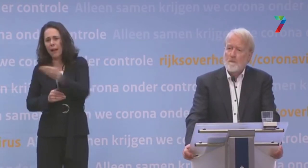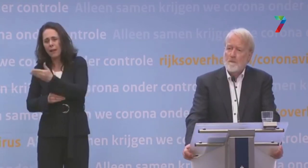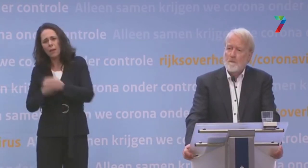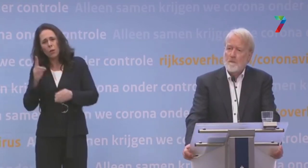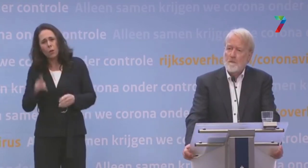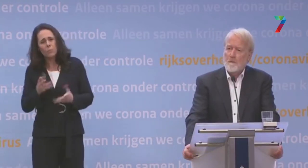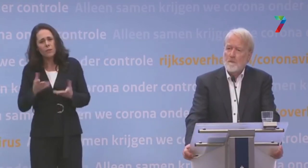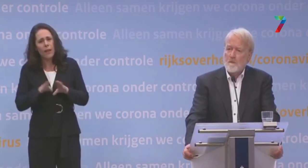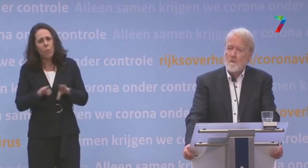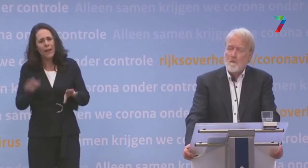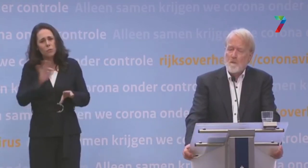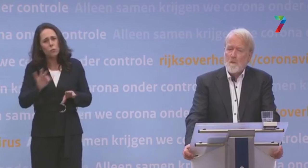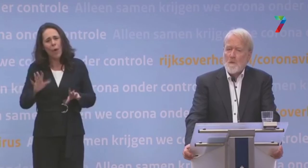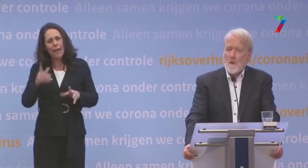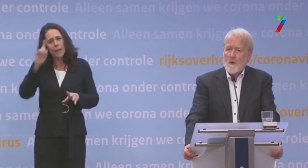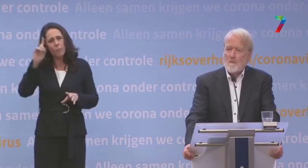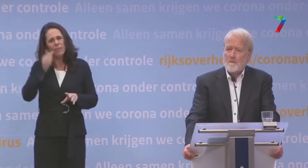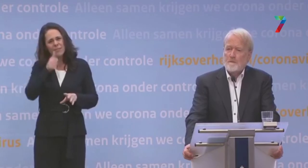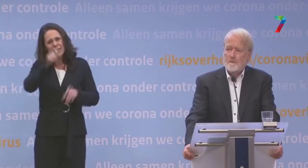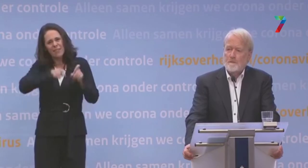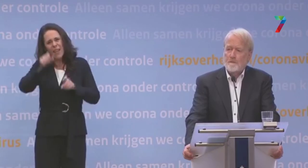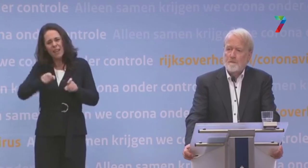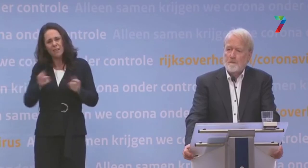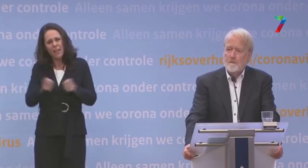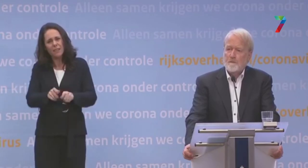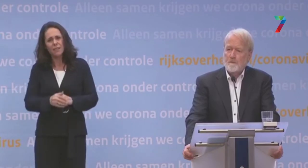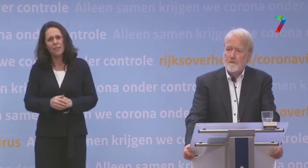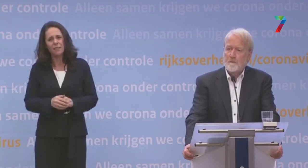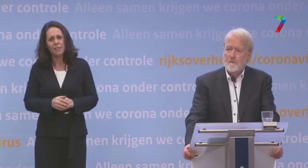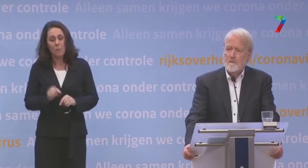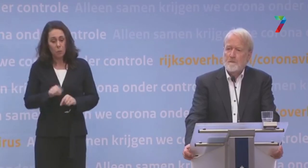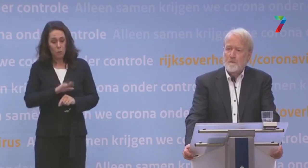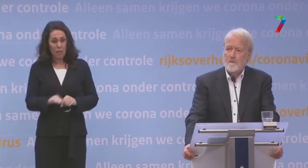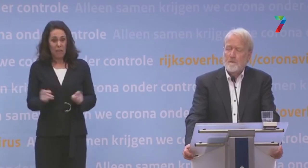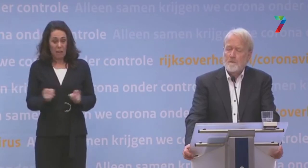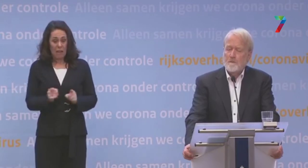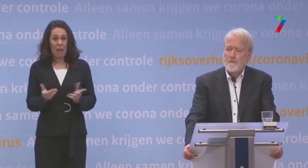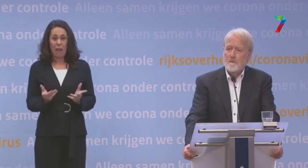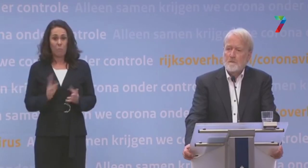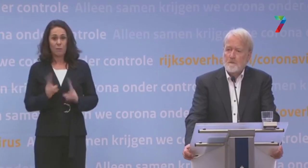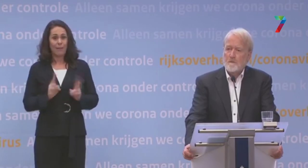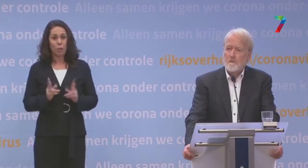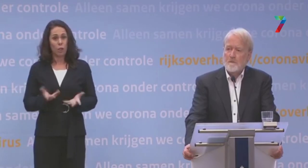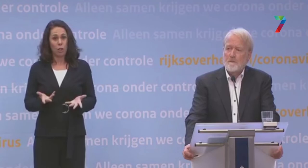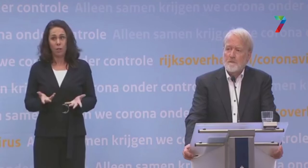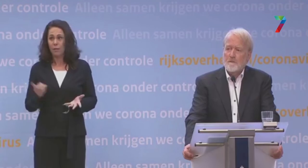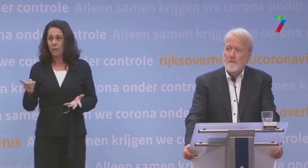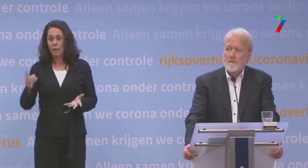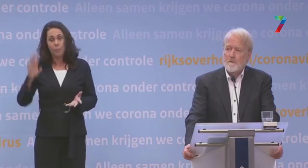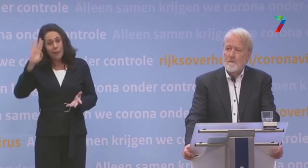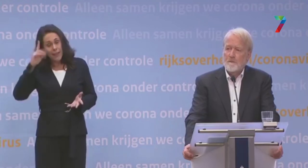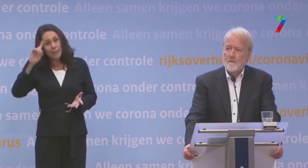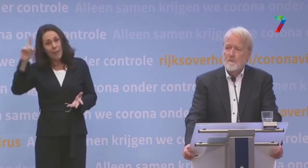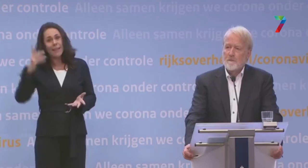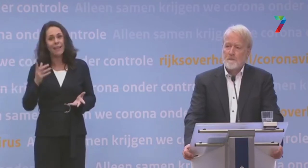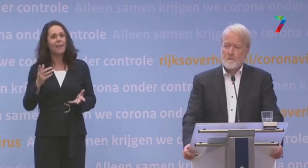basisscholen, 6 weken lang dicht te houden? Nu blijkt dat die kinderen zo'n kleine rol spelen bij corona. Ja, u kent onze opvatting erover. Wij